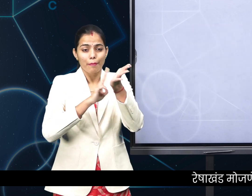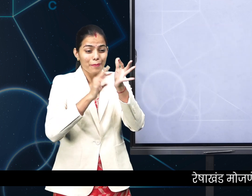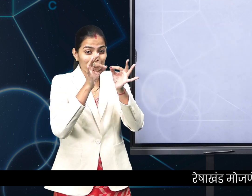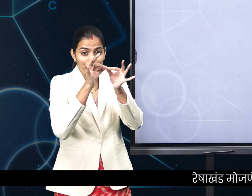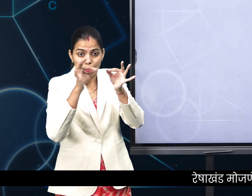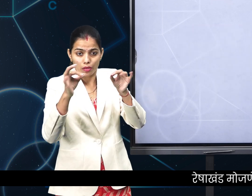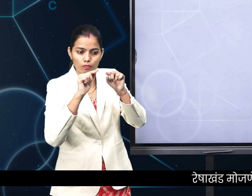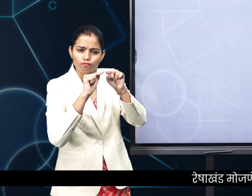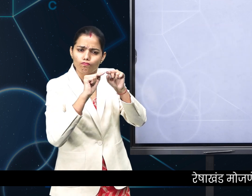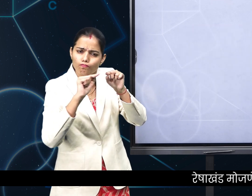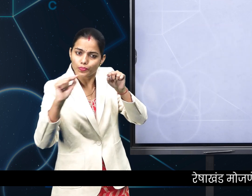रेषाखंड मोजणे.